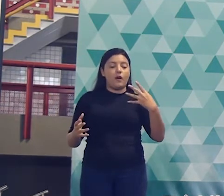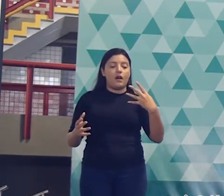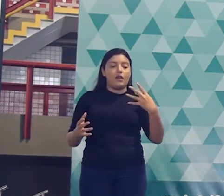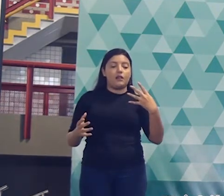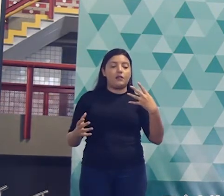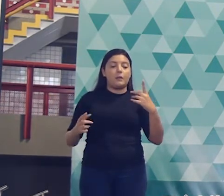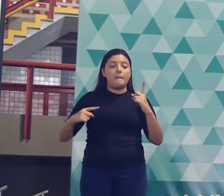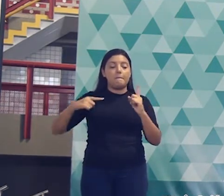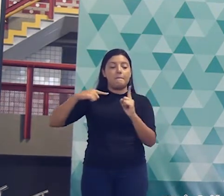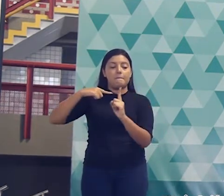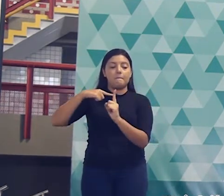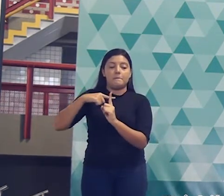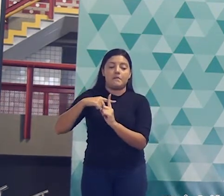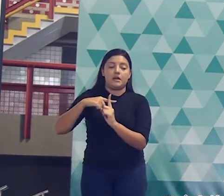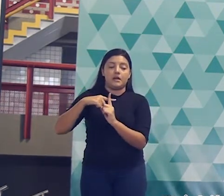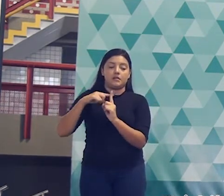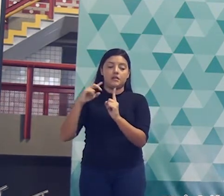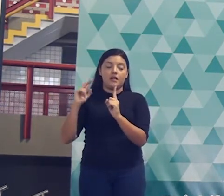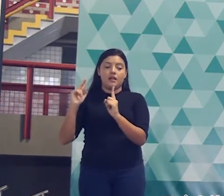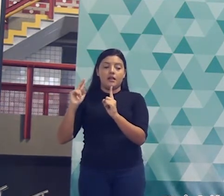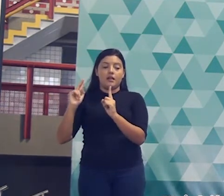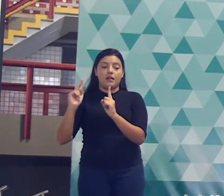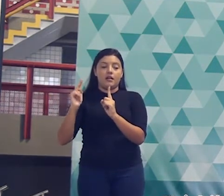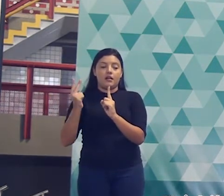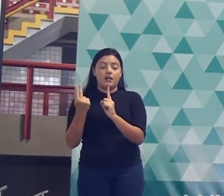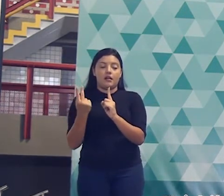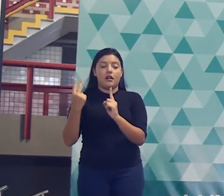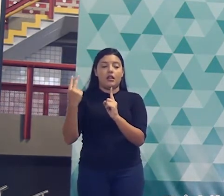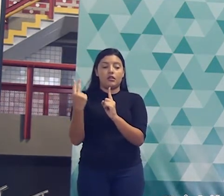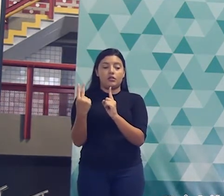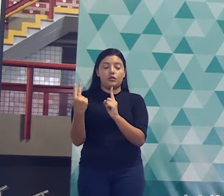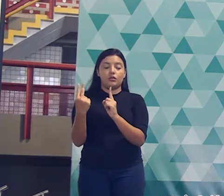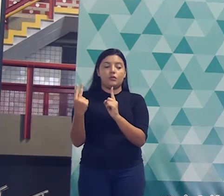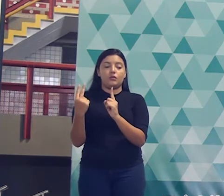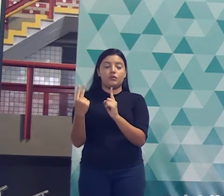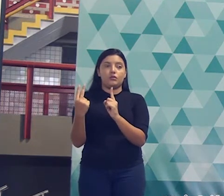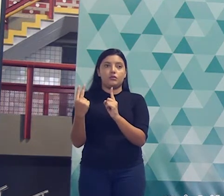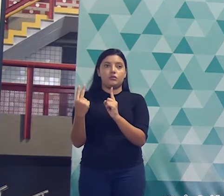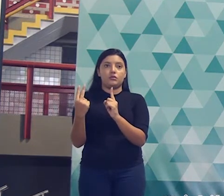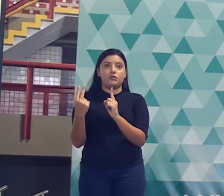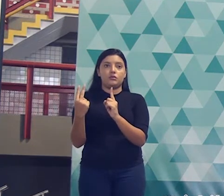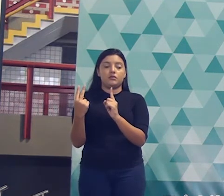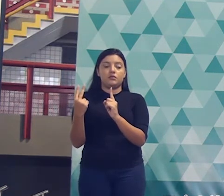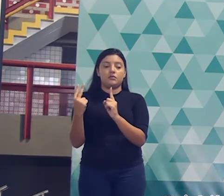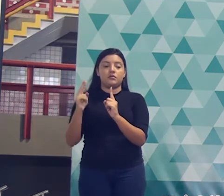mais. Todo mundo junto, vai. CH4 mais. Qual é a próxima substância?